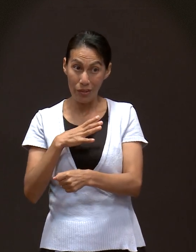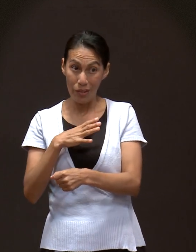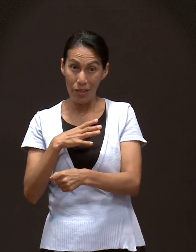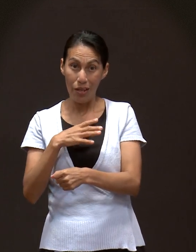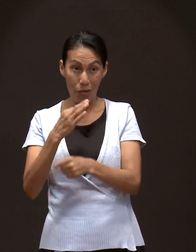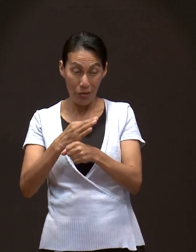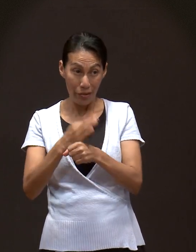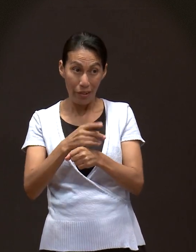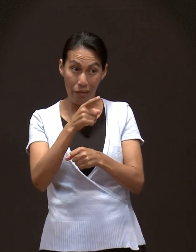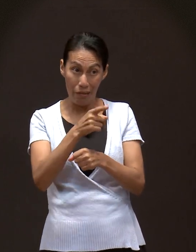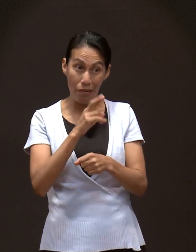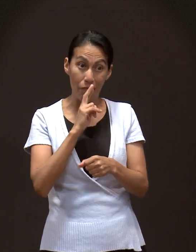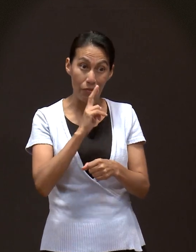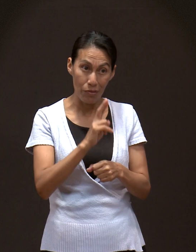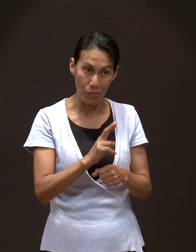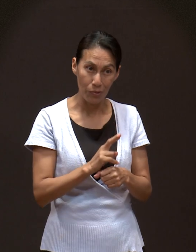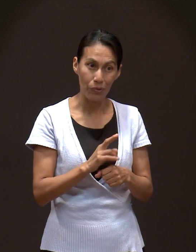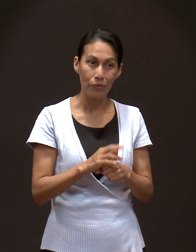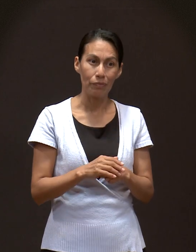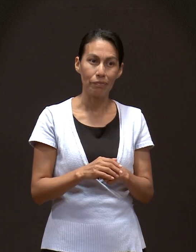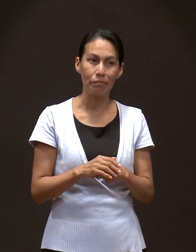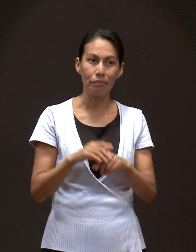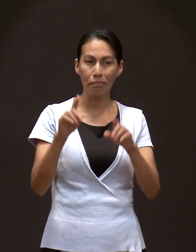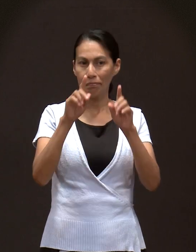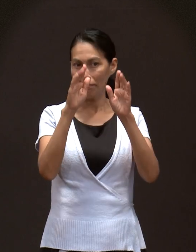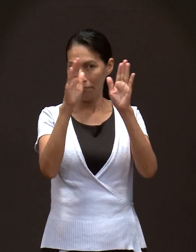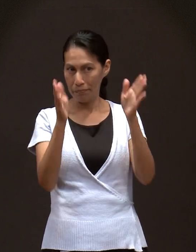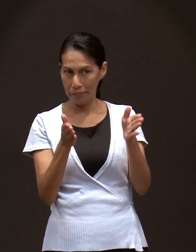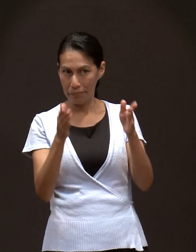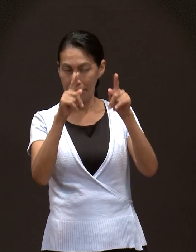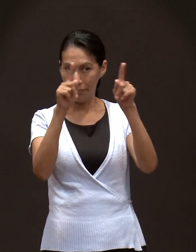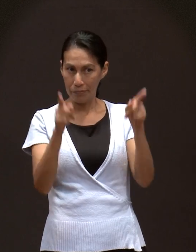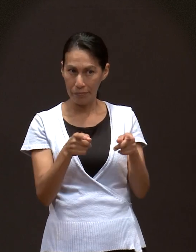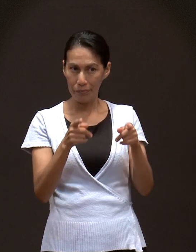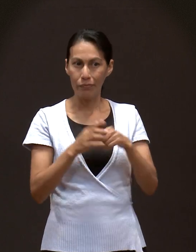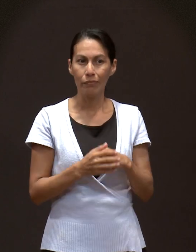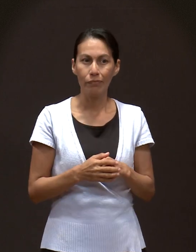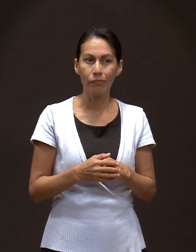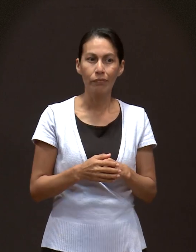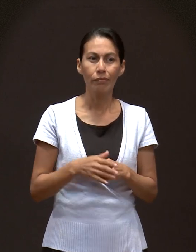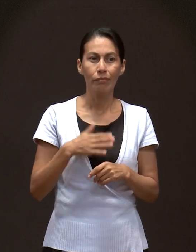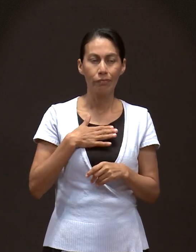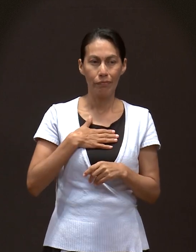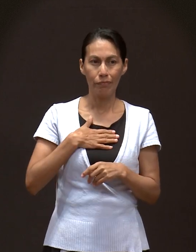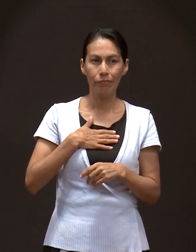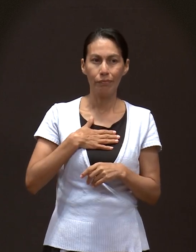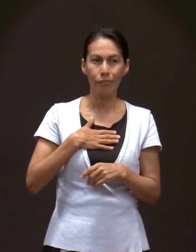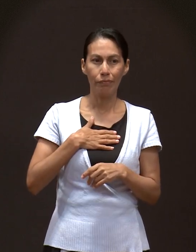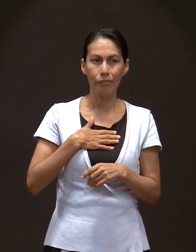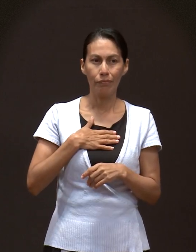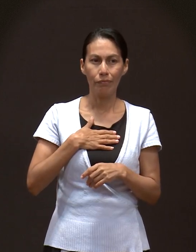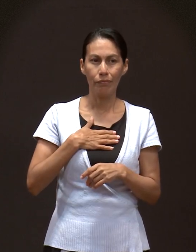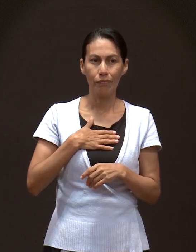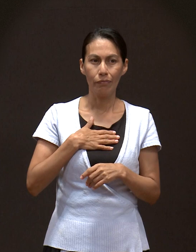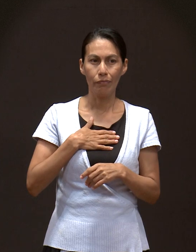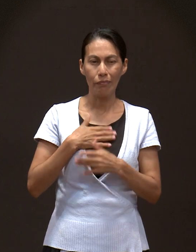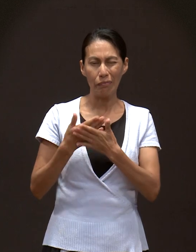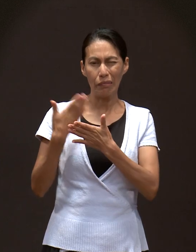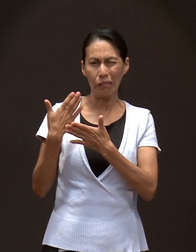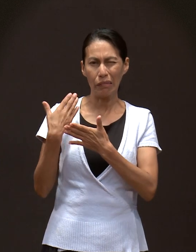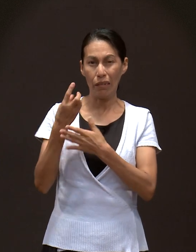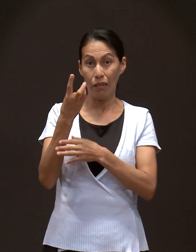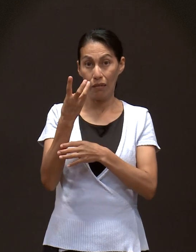yo había orado. Amén. Cuéntanos. Voy a hacer ese paréntesis en lo que dijo Kevin, porque yo justo